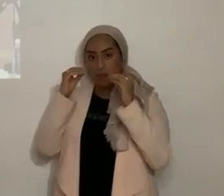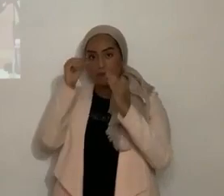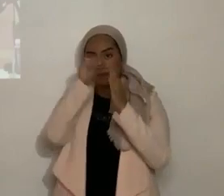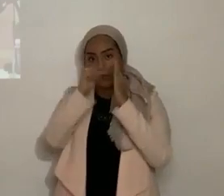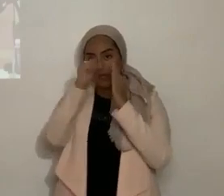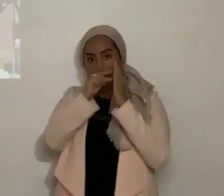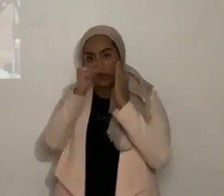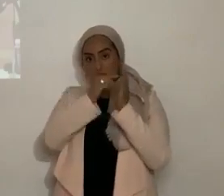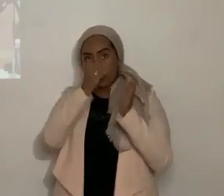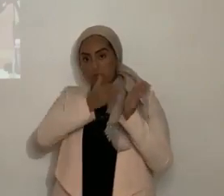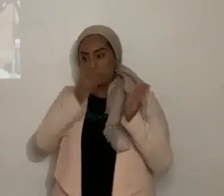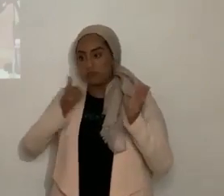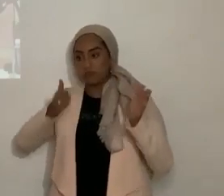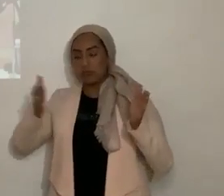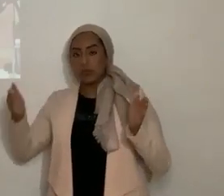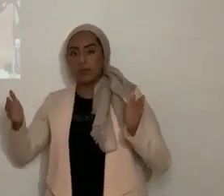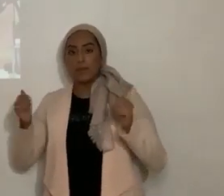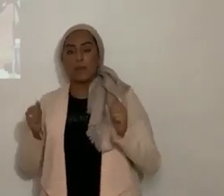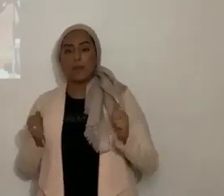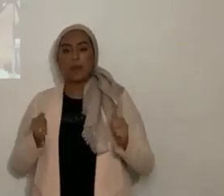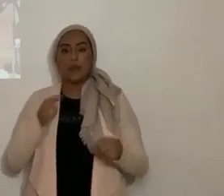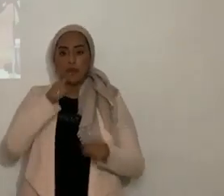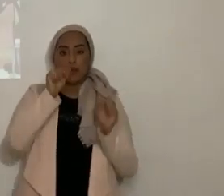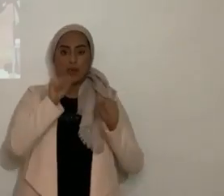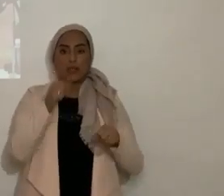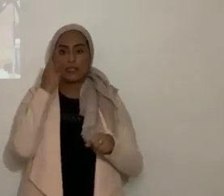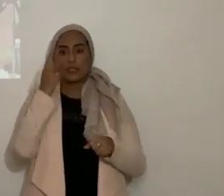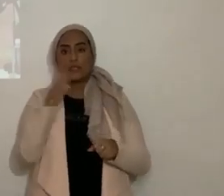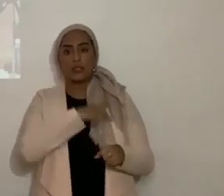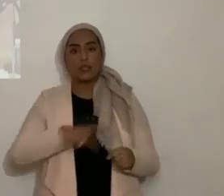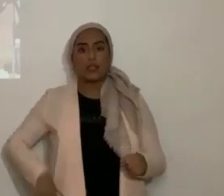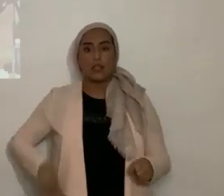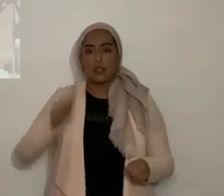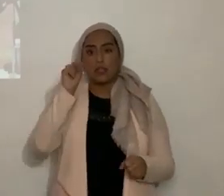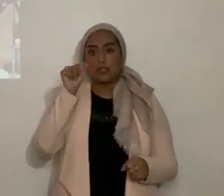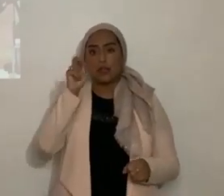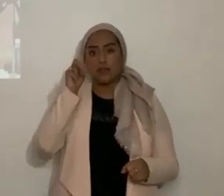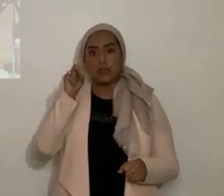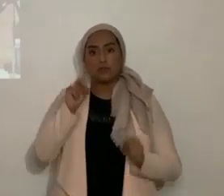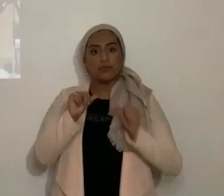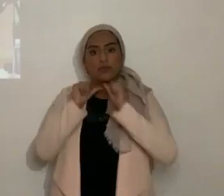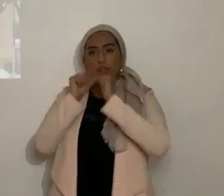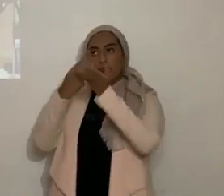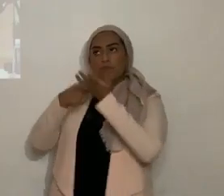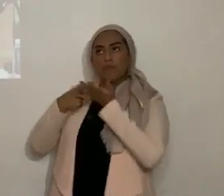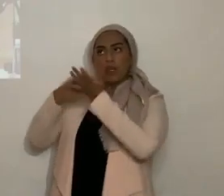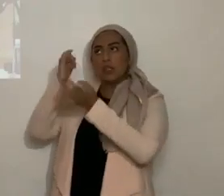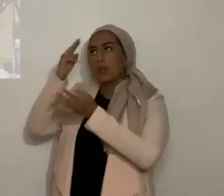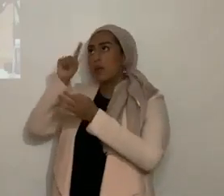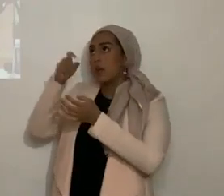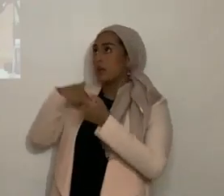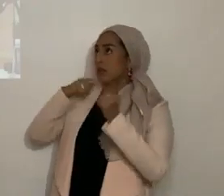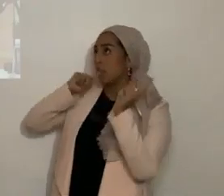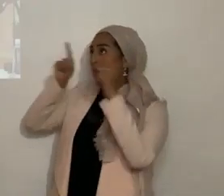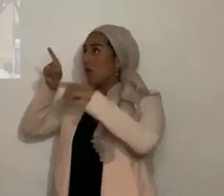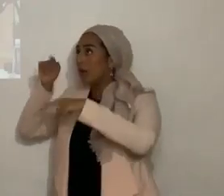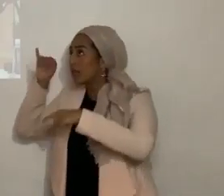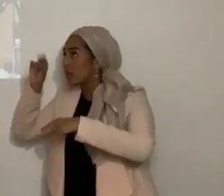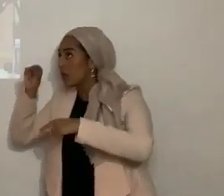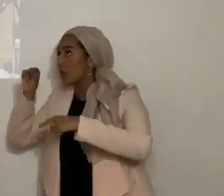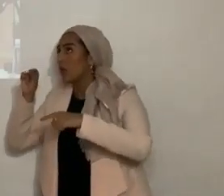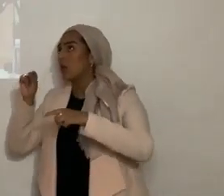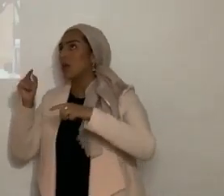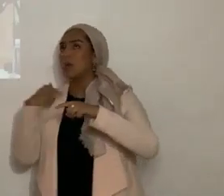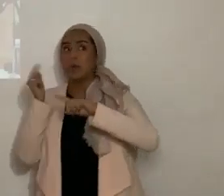verso por verso prácticamente. Y ustedes pueden ver que el rey David consultaba al Eterno para todo. ¿Subiré? Sí,